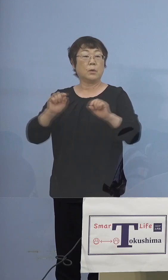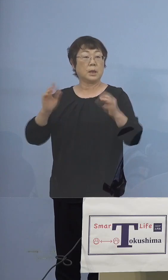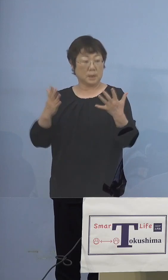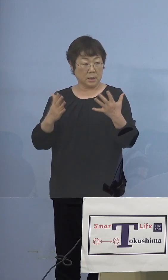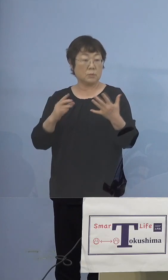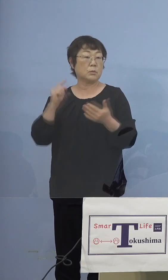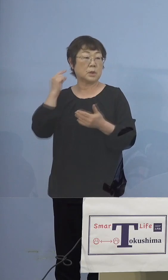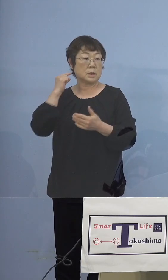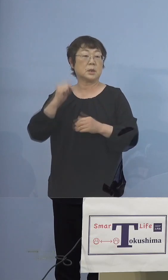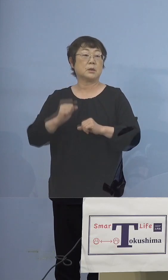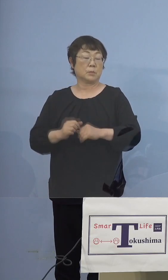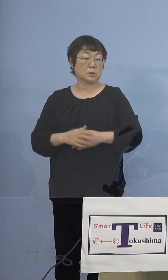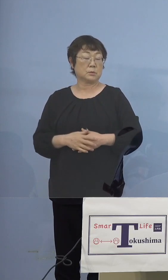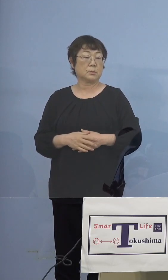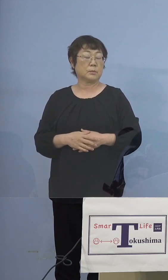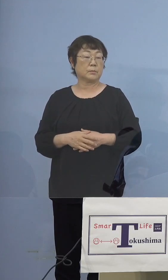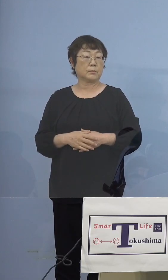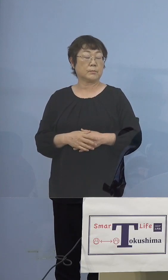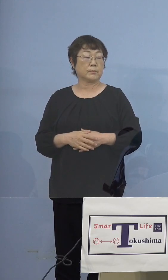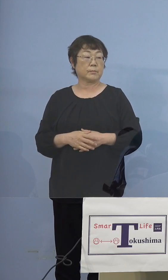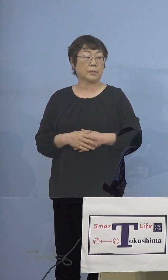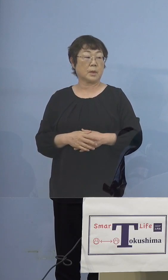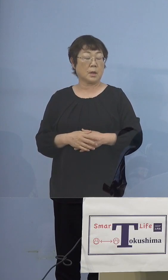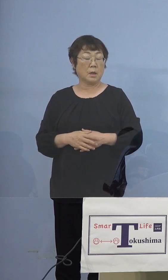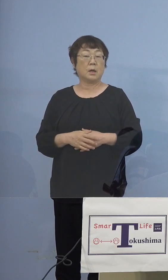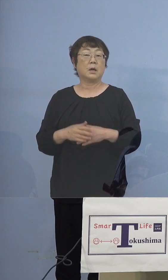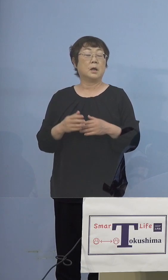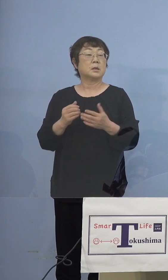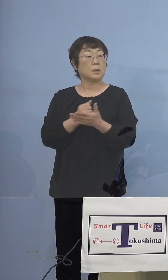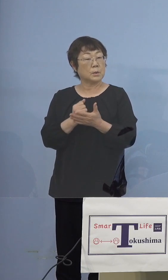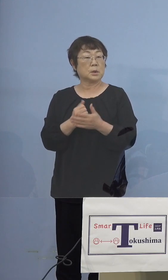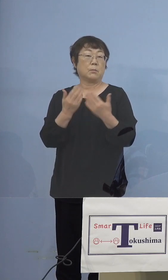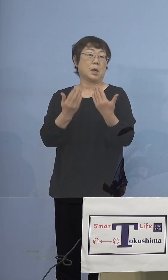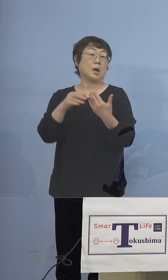。 学校たまたま